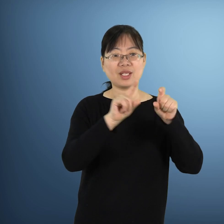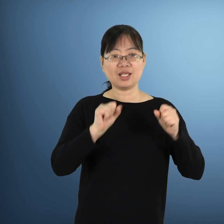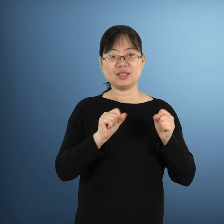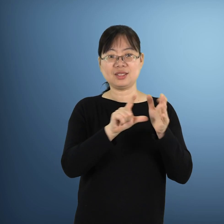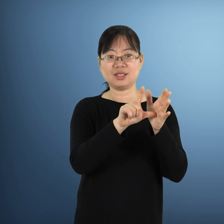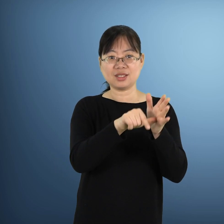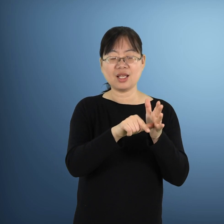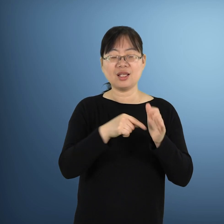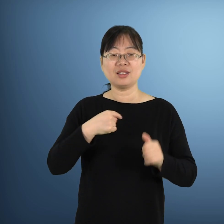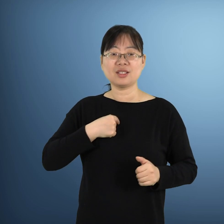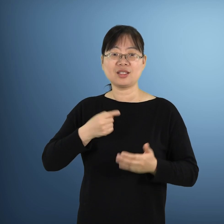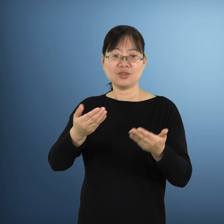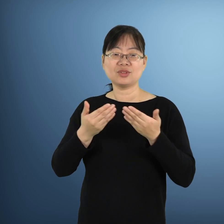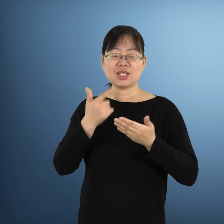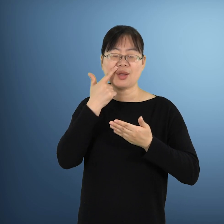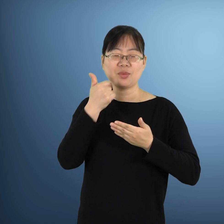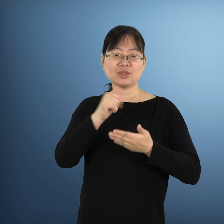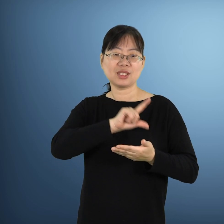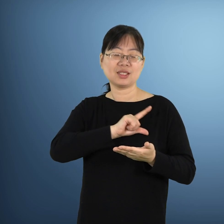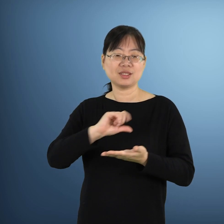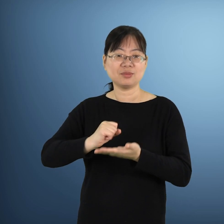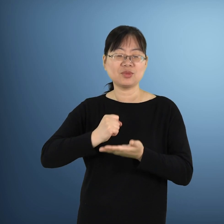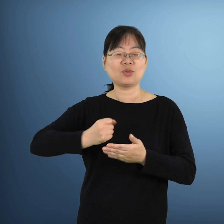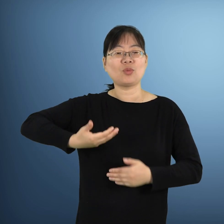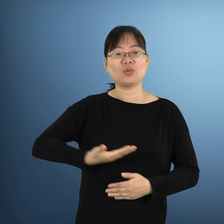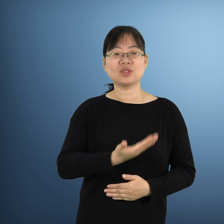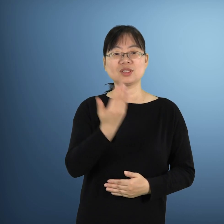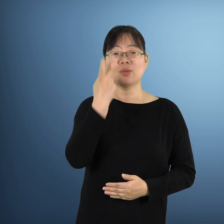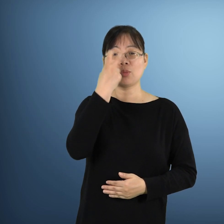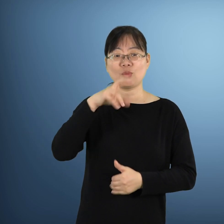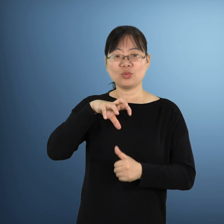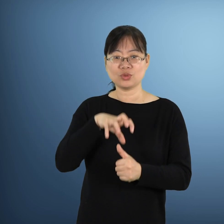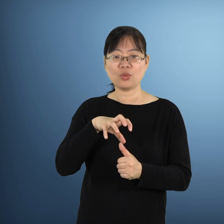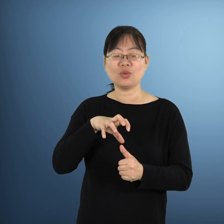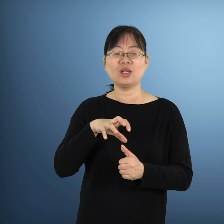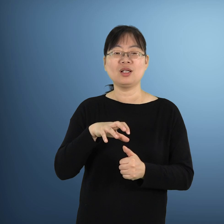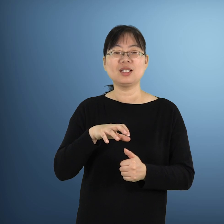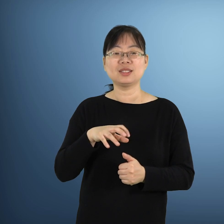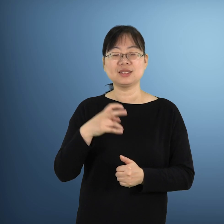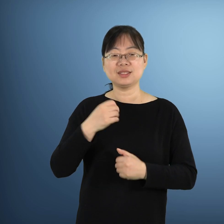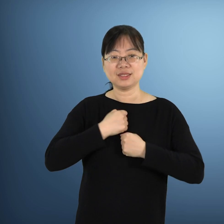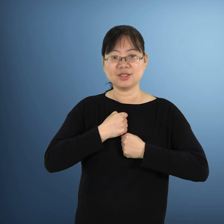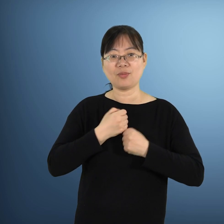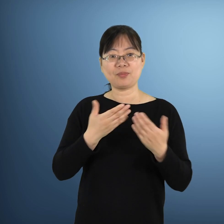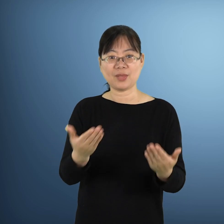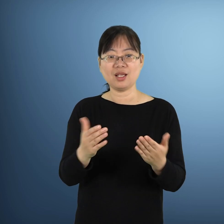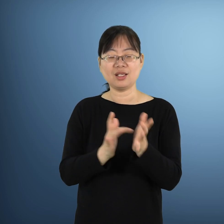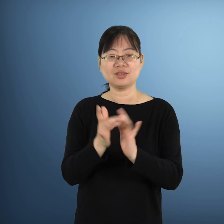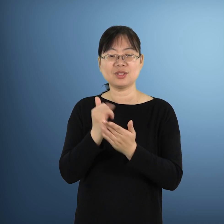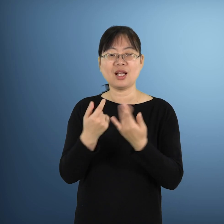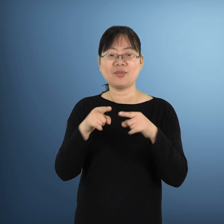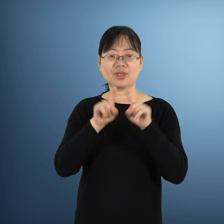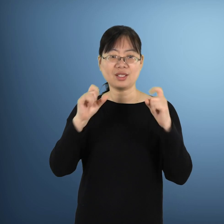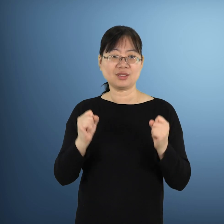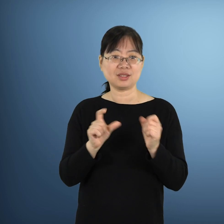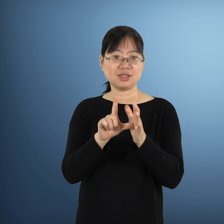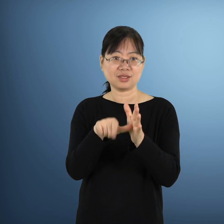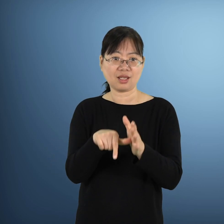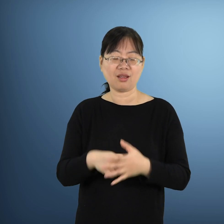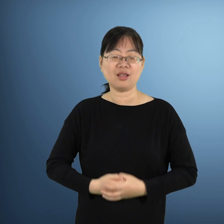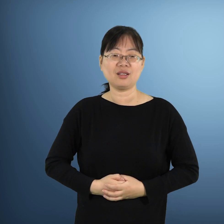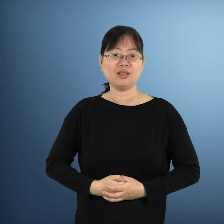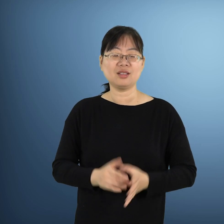있을 때에 내게 주신 아버지의 이름으로 그들을 보존하고 지켰나이다. 그러니까 예수님이 함께 있을